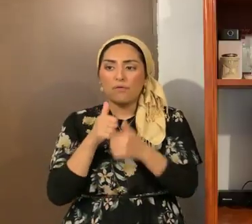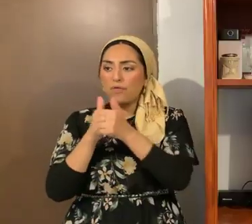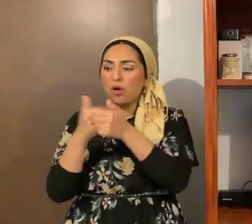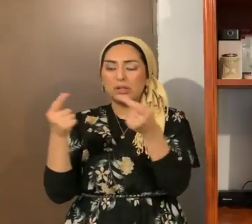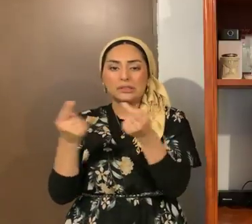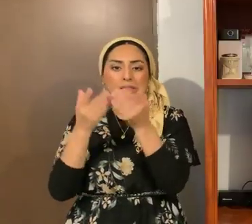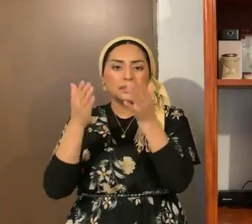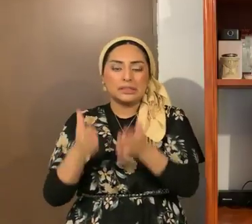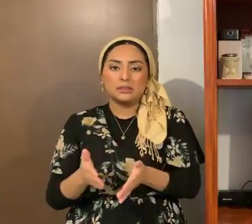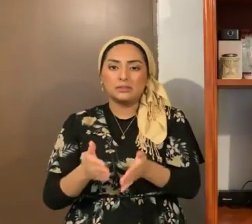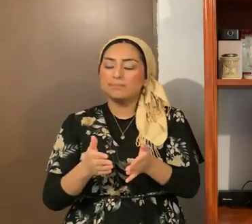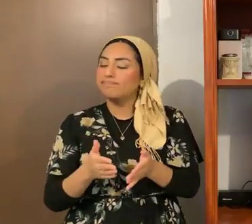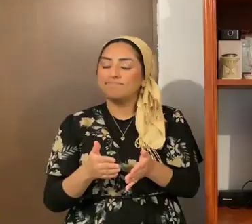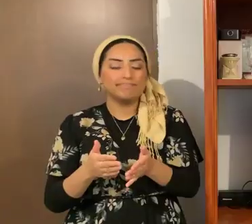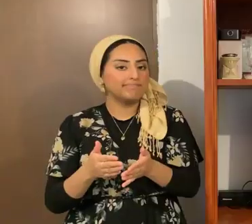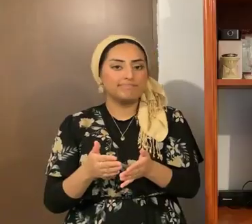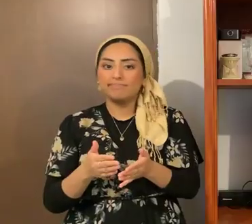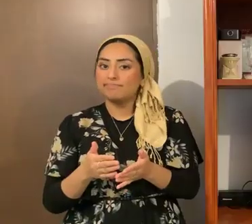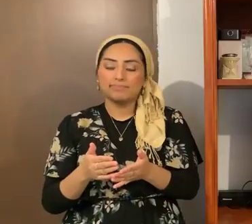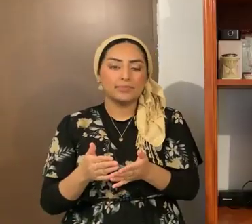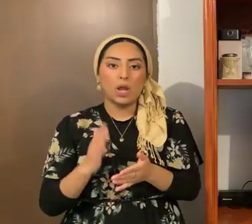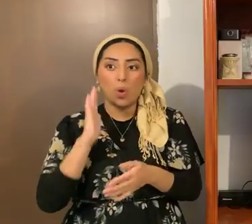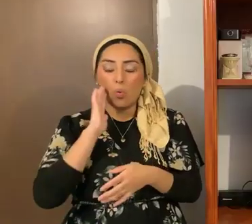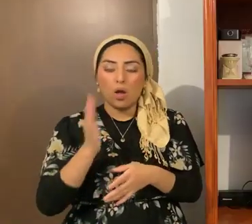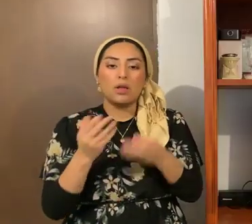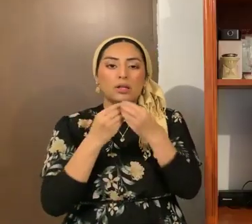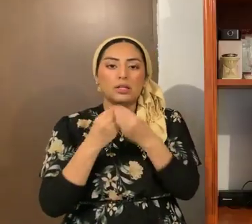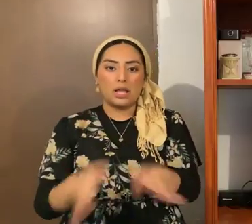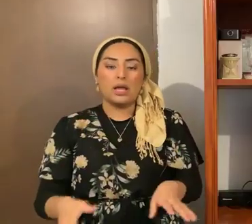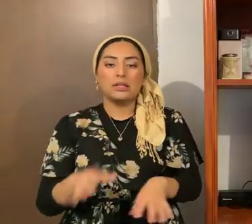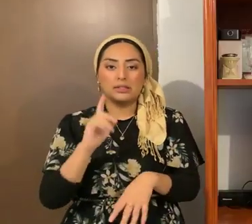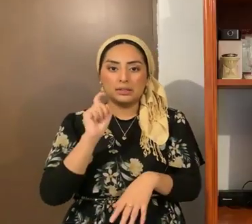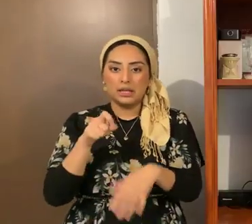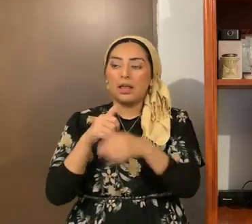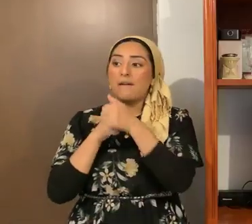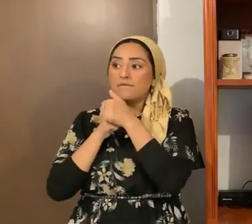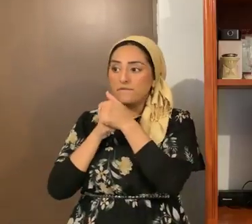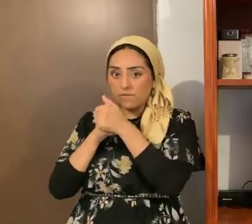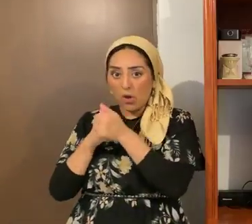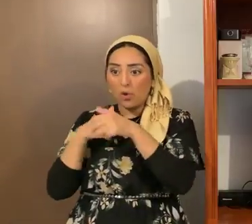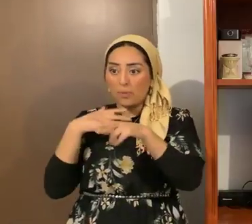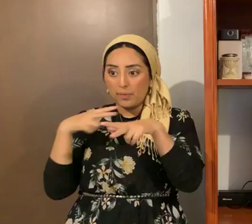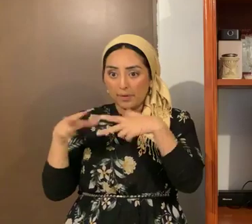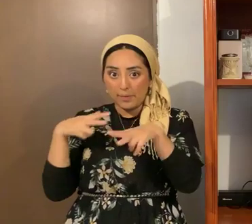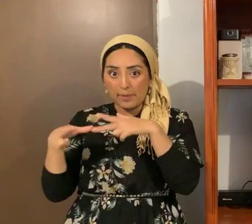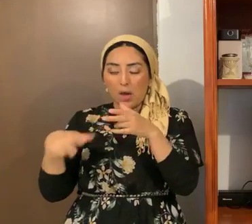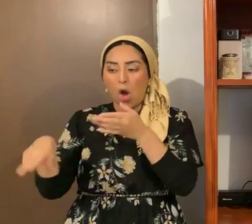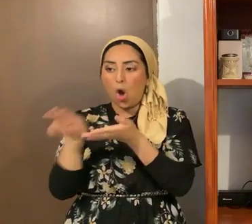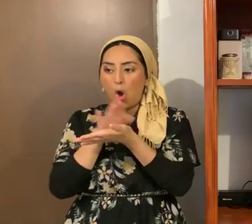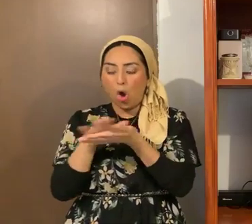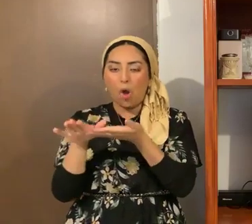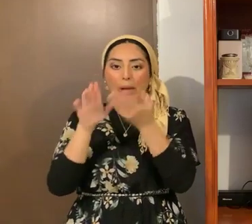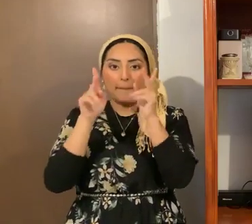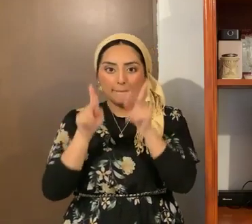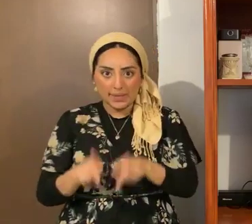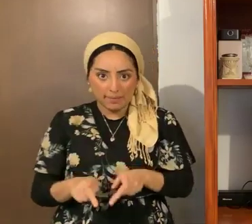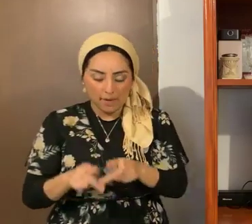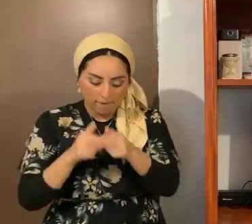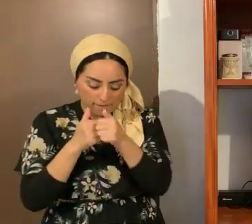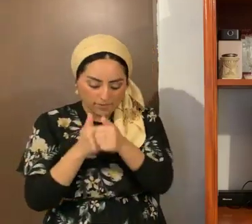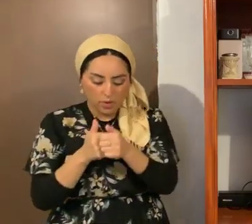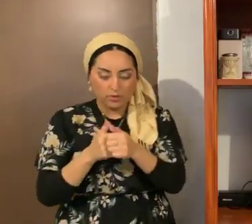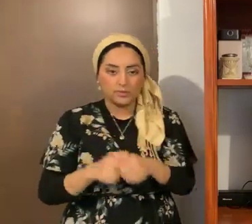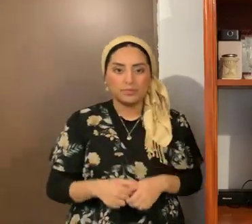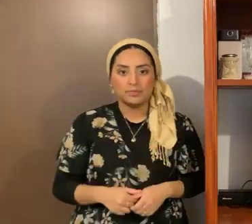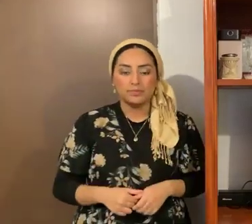impíos o los apóstatas, no lo hagas porque te vas a perder. Tienes que seguir las pisadas, así como dice Shaul, seguimos las pisadas